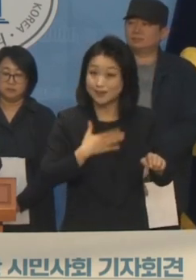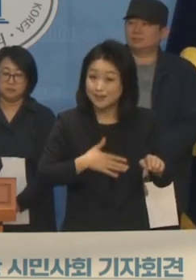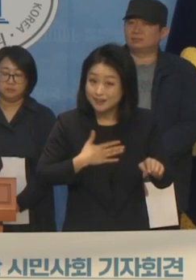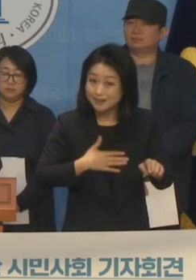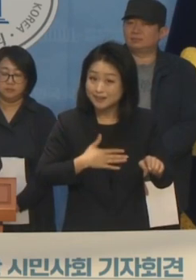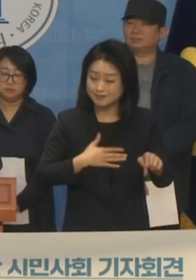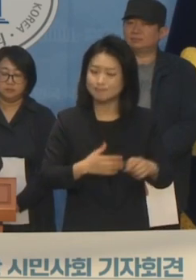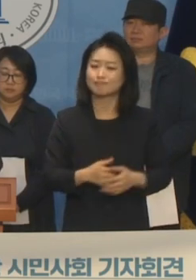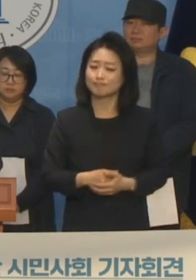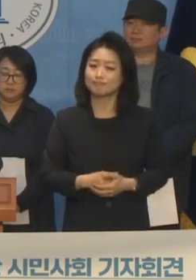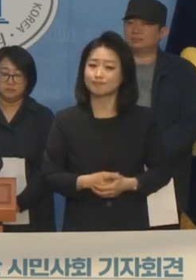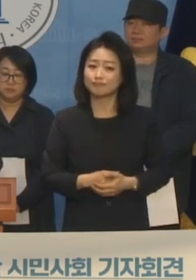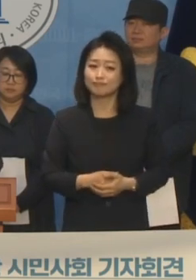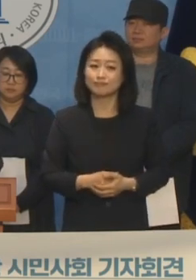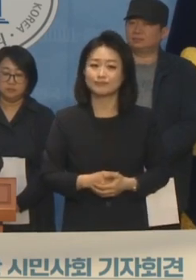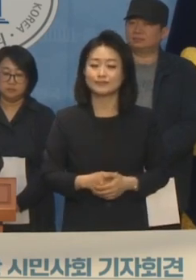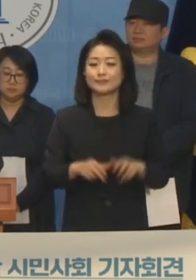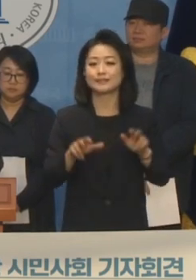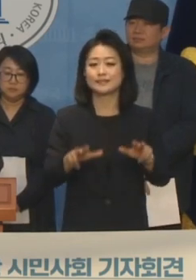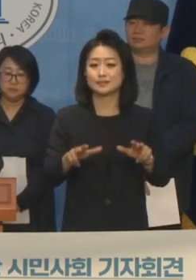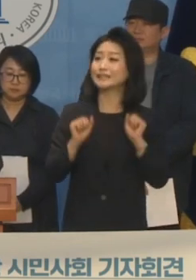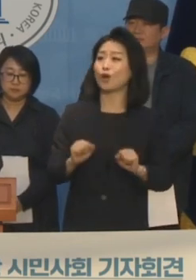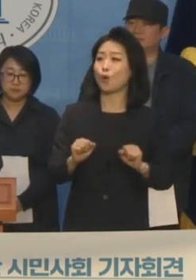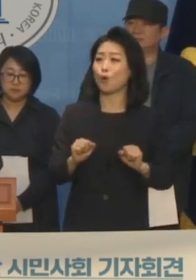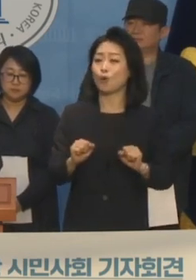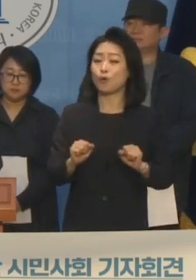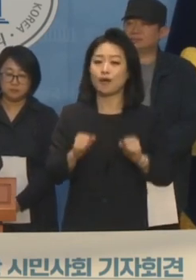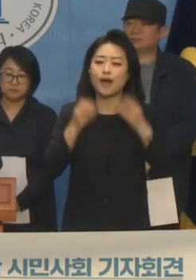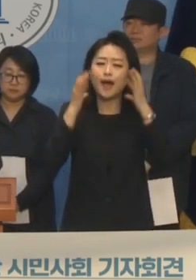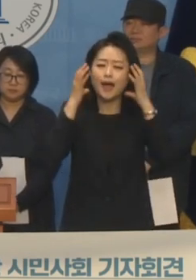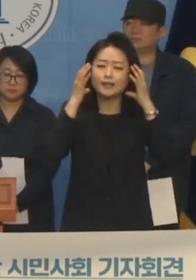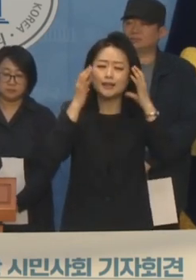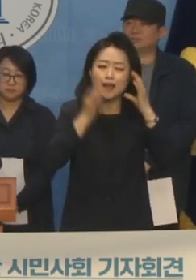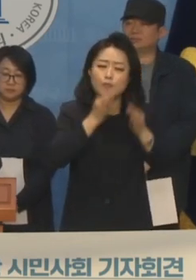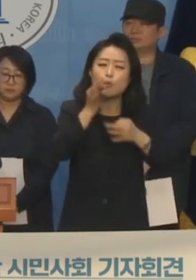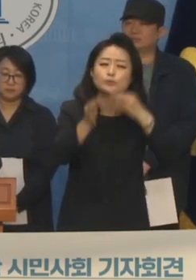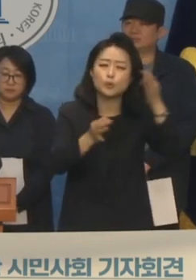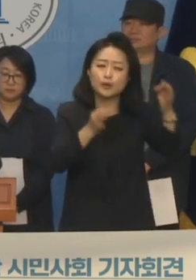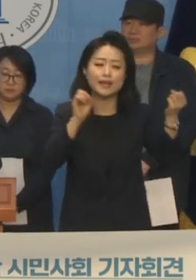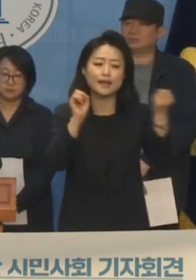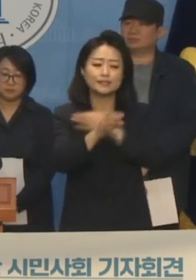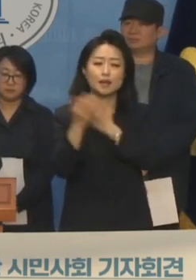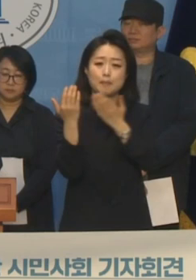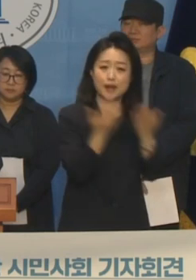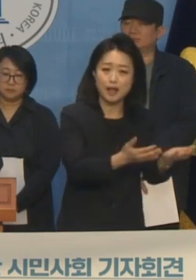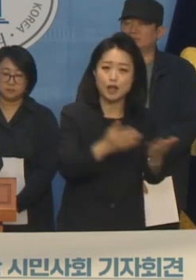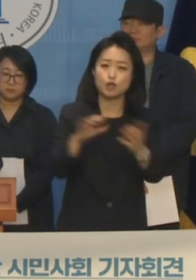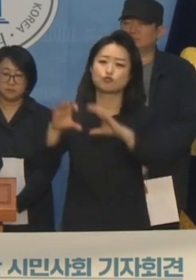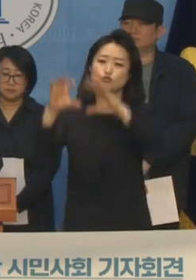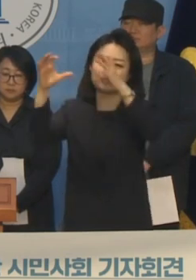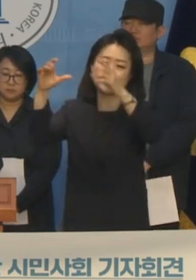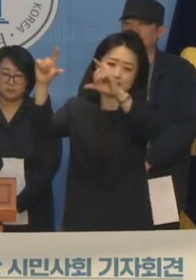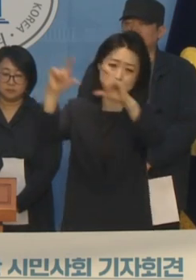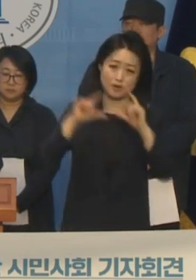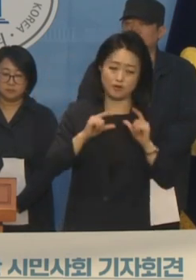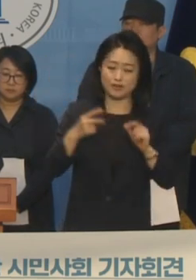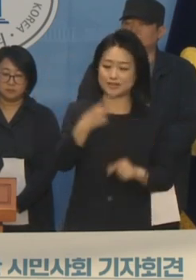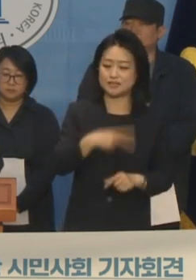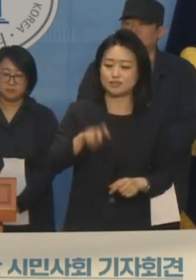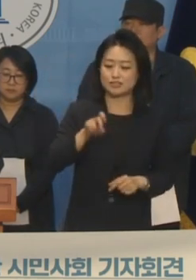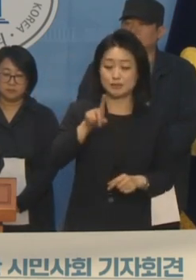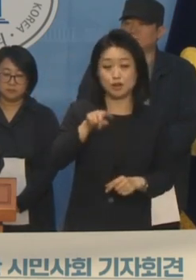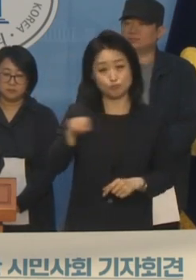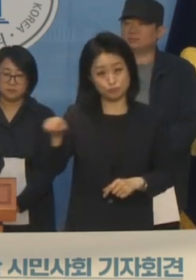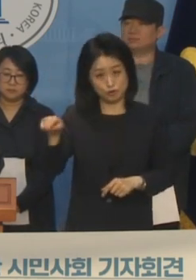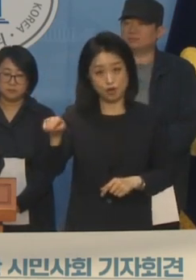있습니까? 여기 내가 있어요 아이들의 목소리에 응답하라는 국제사회 권고는 2011년부터